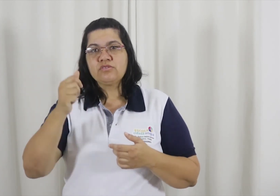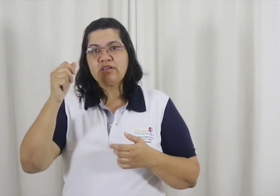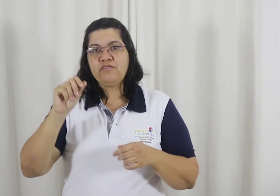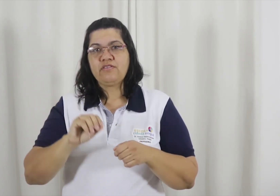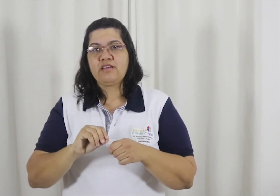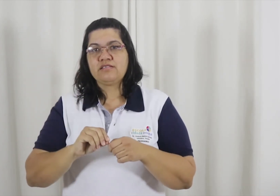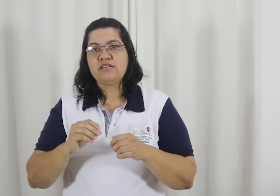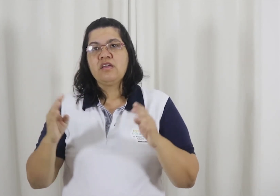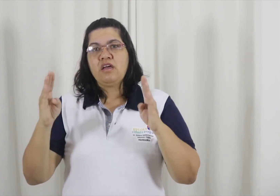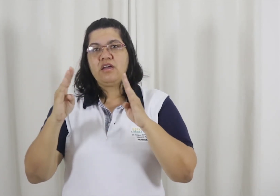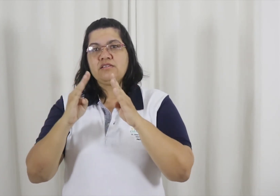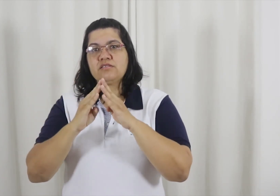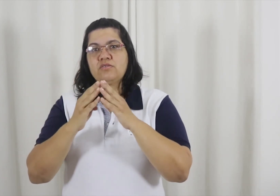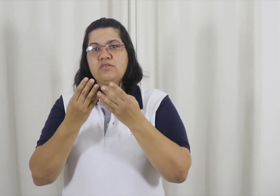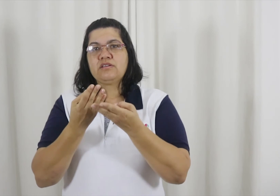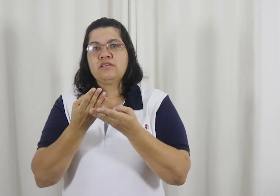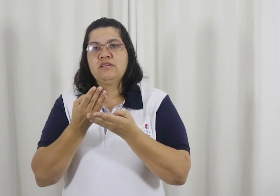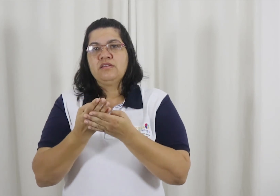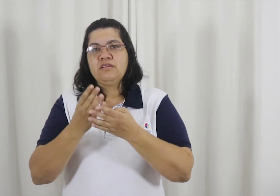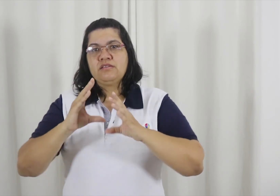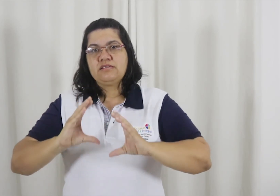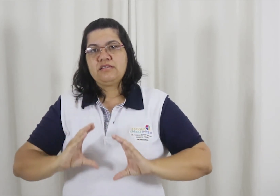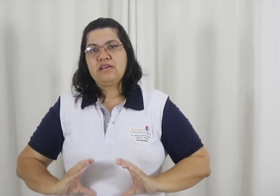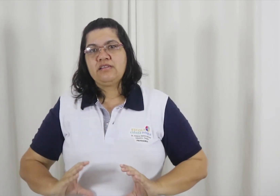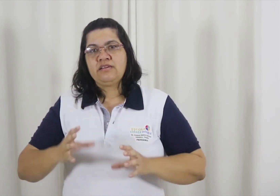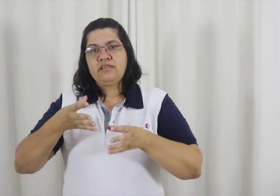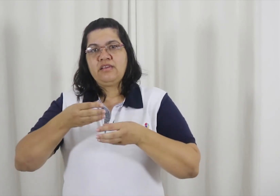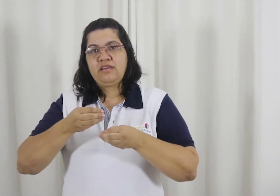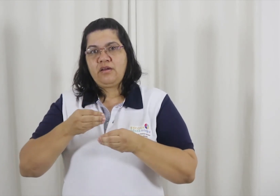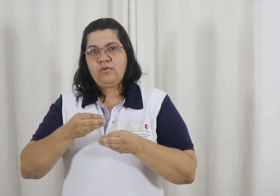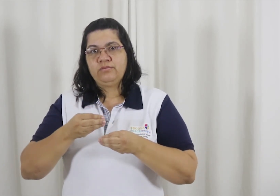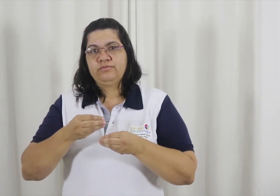que fazem a Escola Cidadã